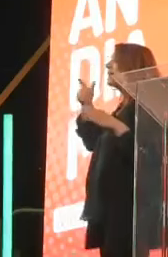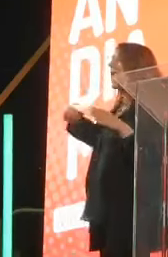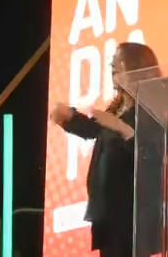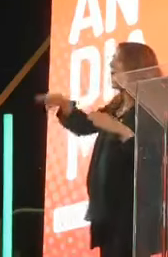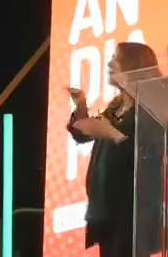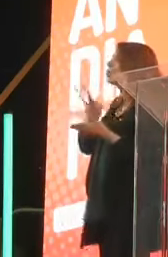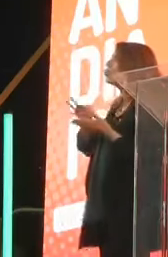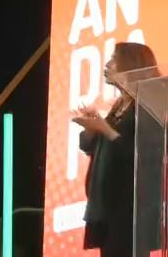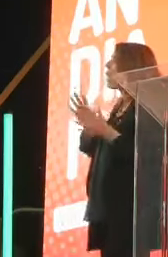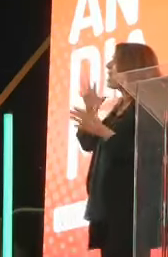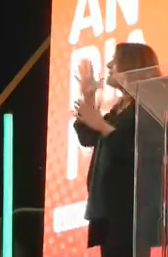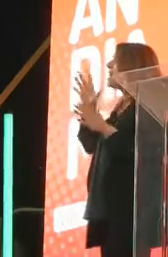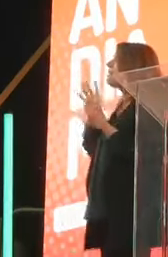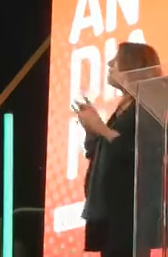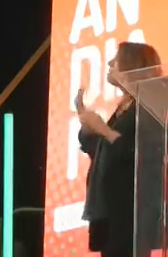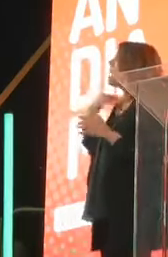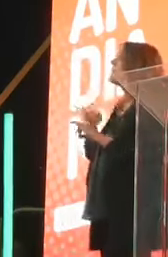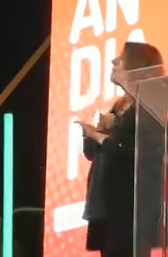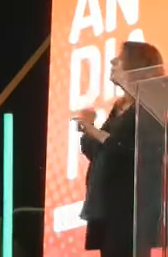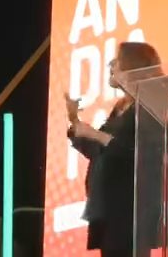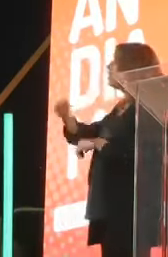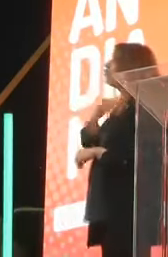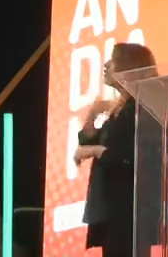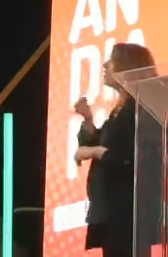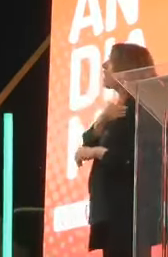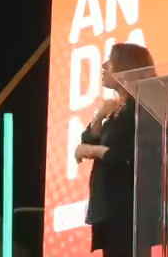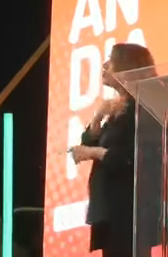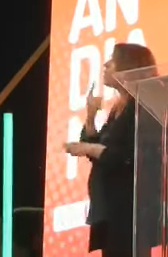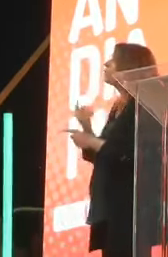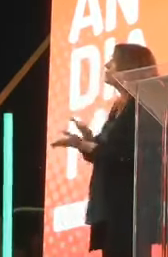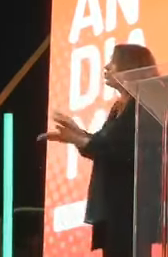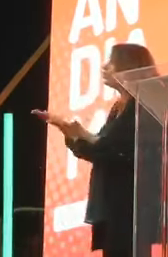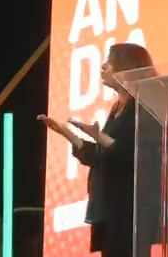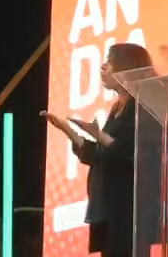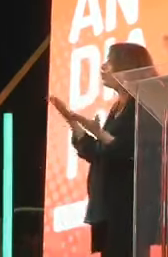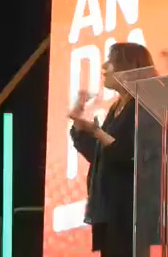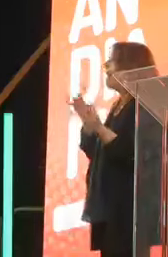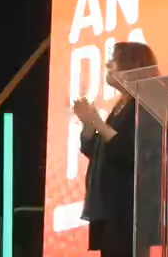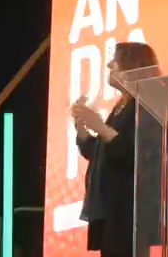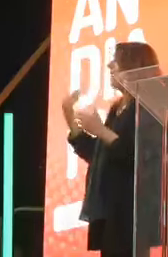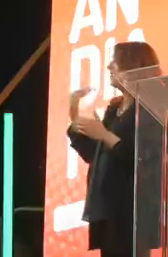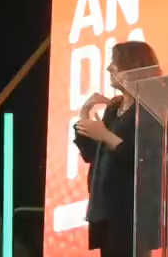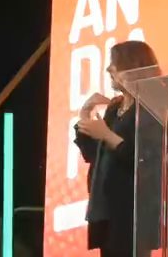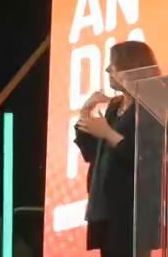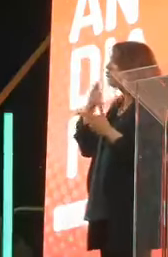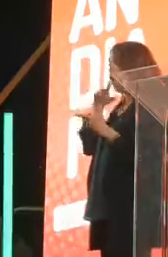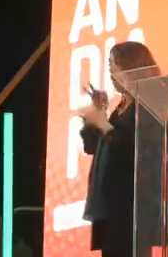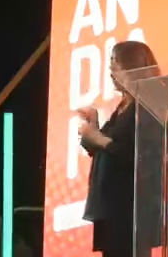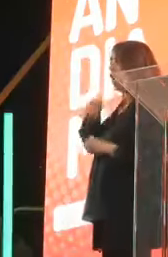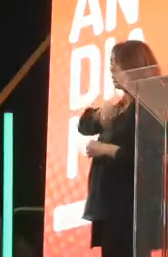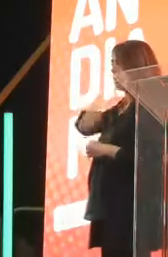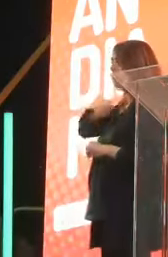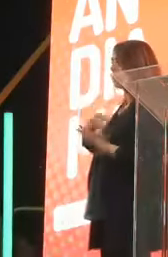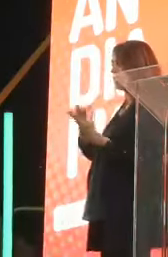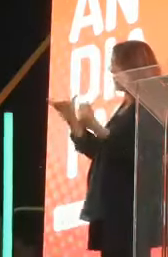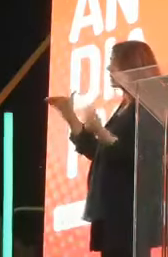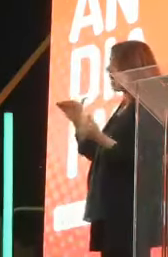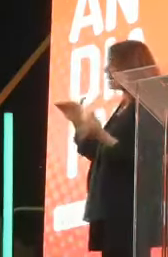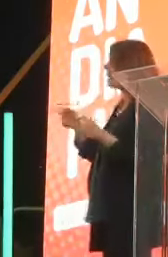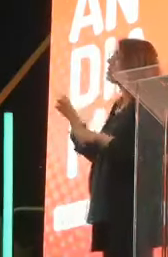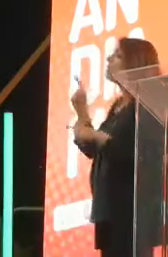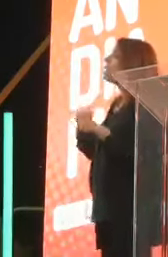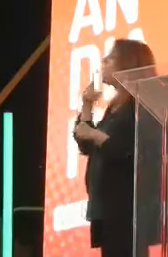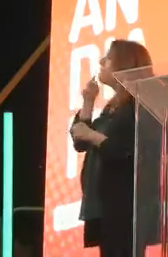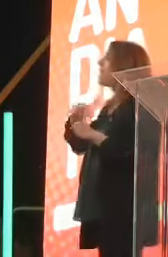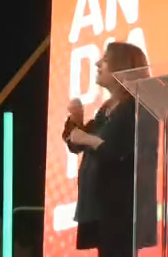non ci sia mai stata una pandemia in questo paese qualche anno fa, che ha lasciato una coda lunga di conseguenze, quando parliamo di diritto